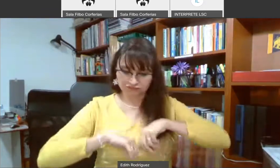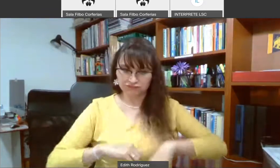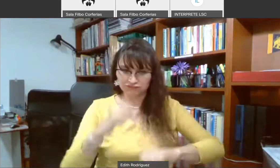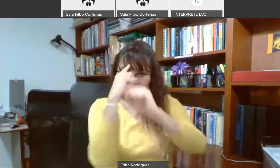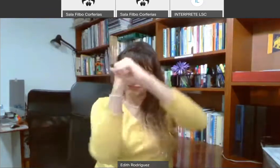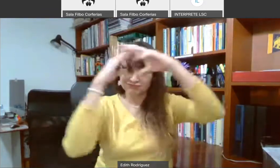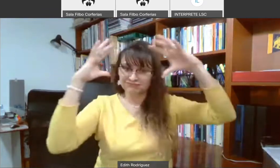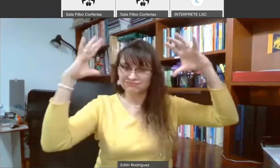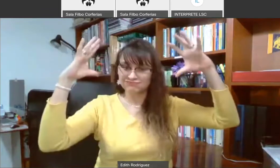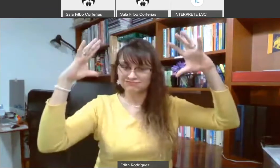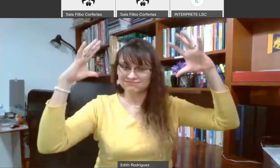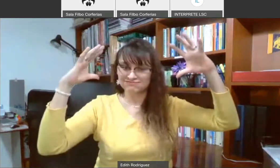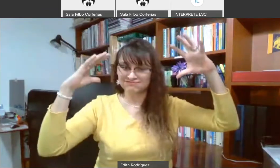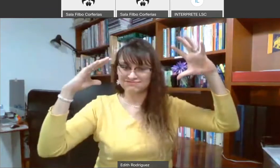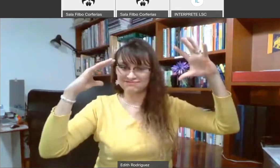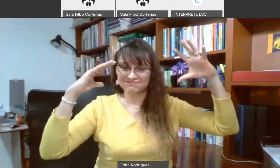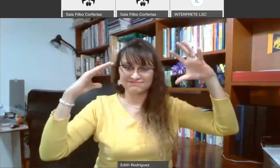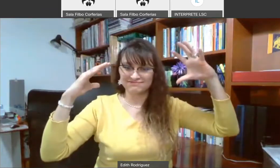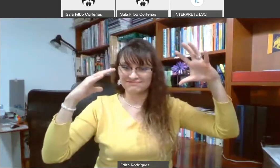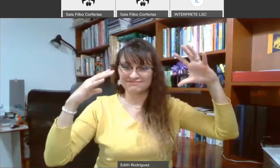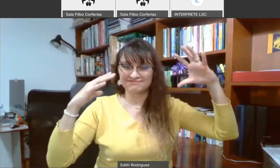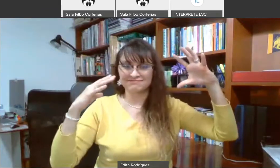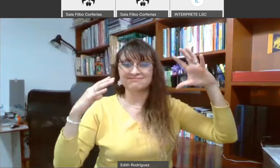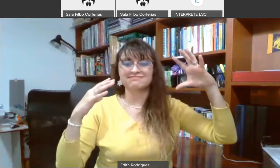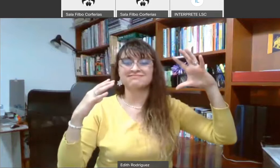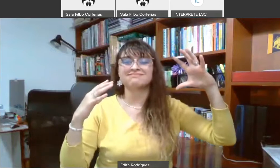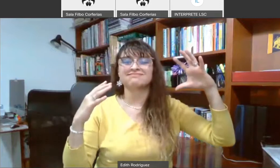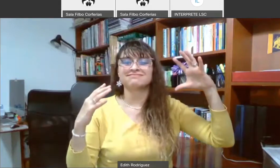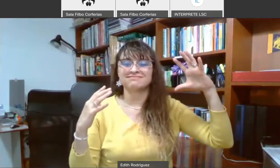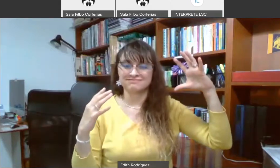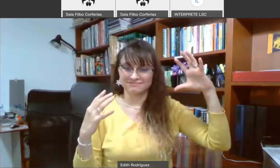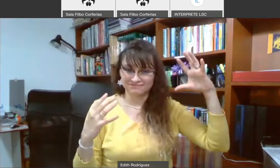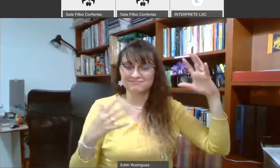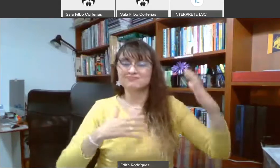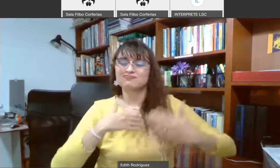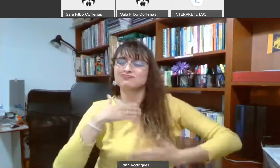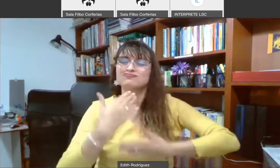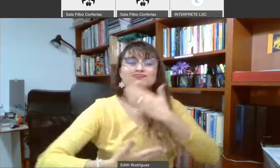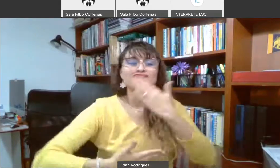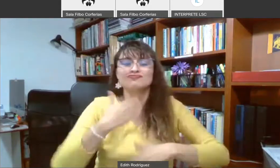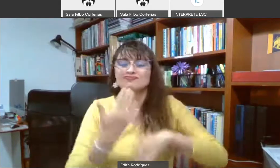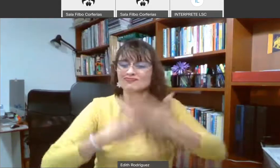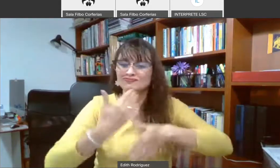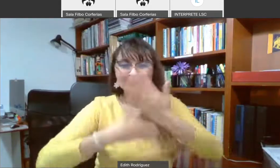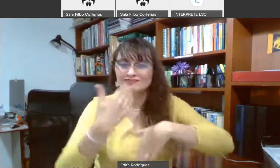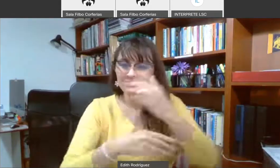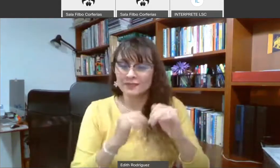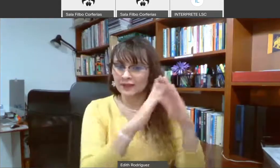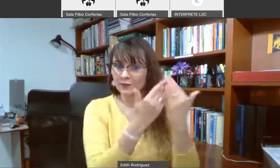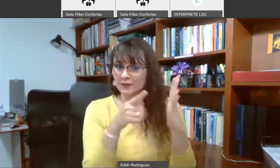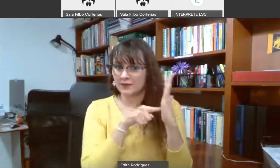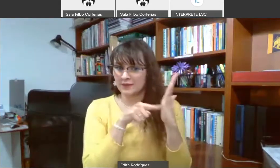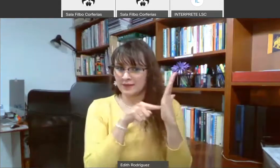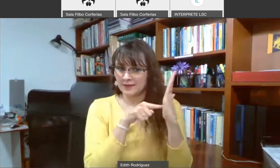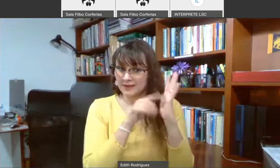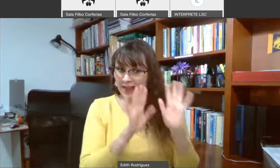La literatura es como un libro que comemos y nos podemos digerir, ¿no? que podemos